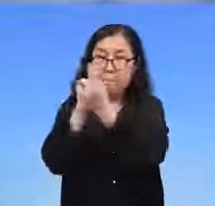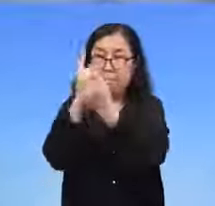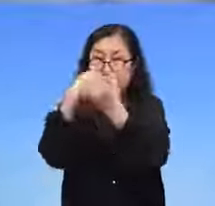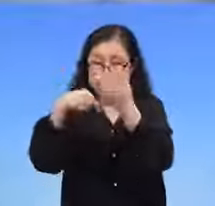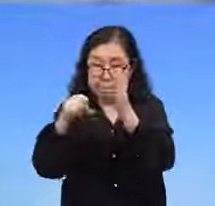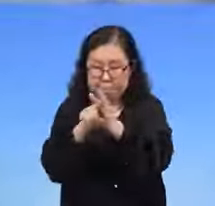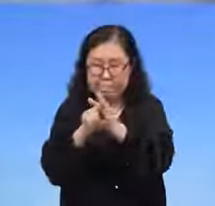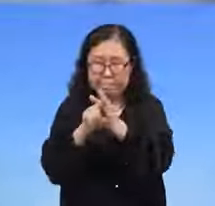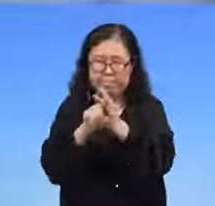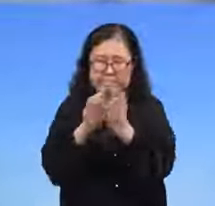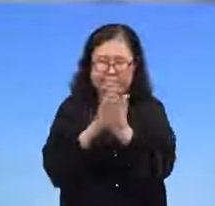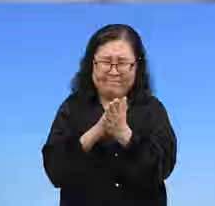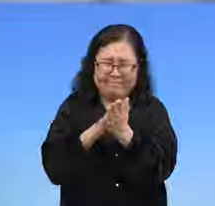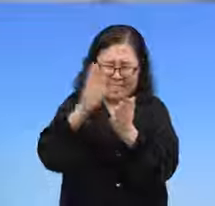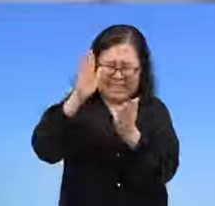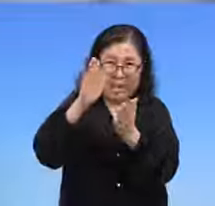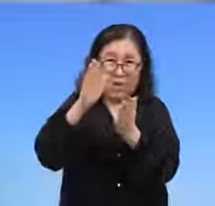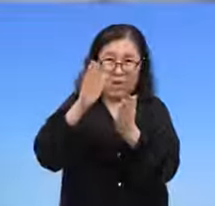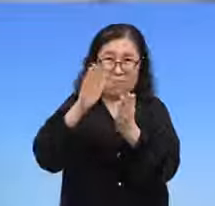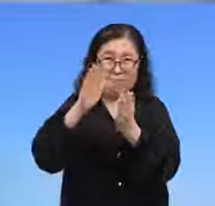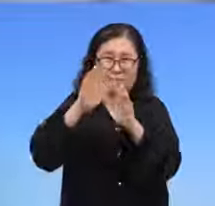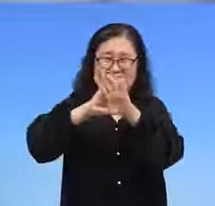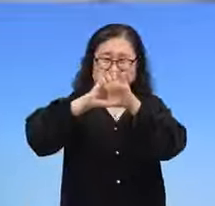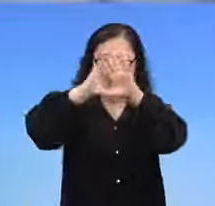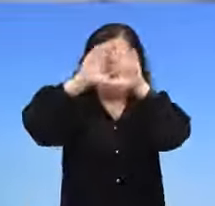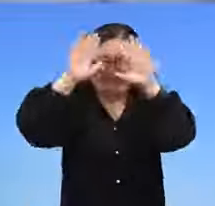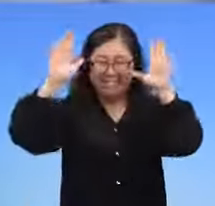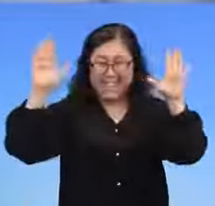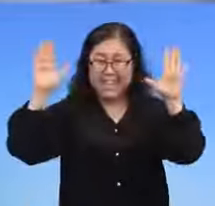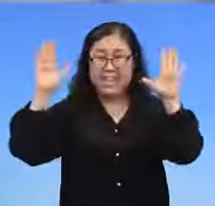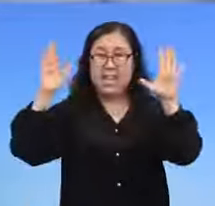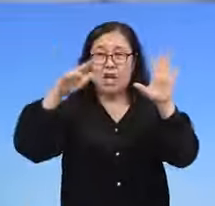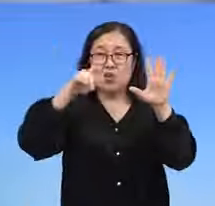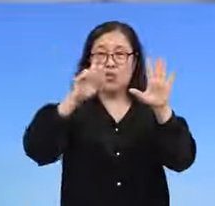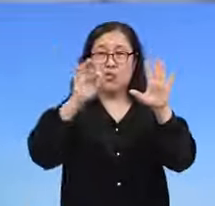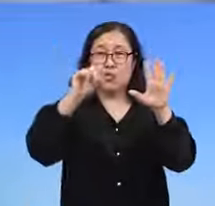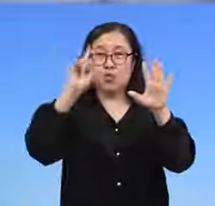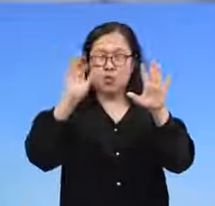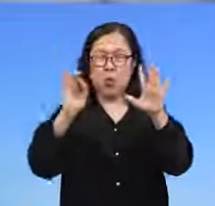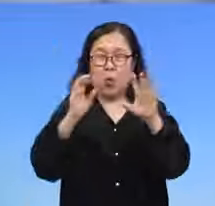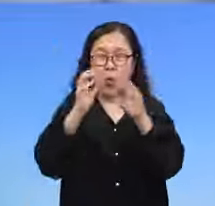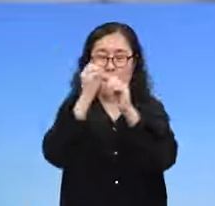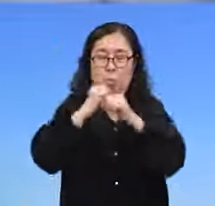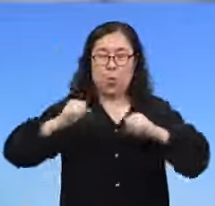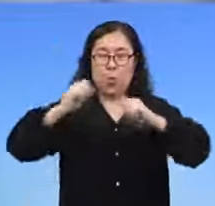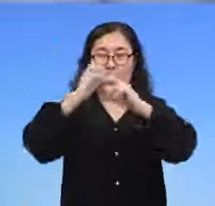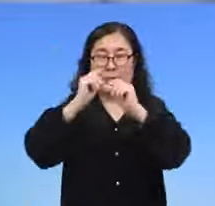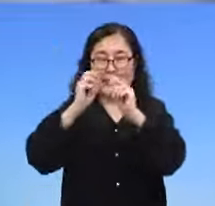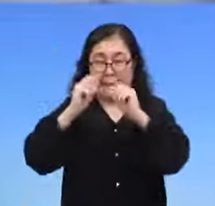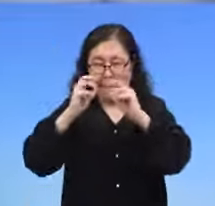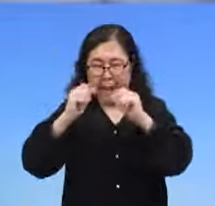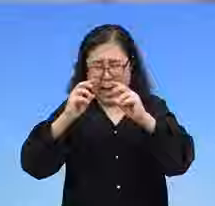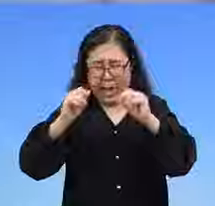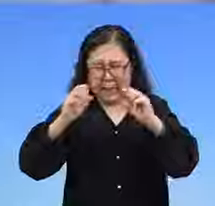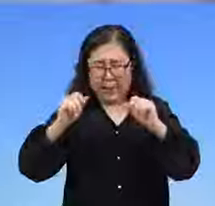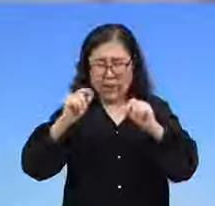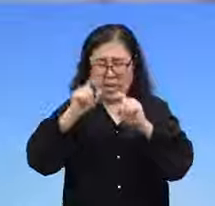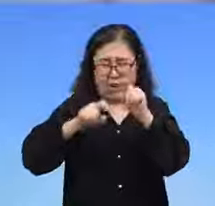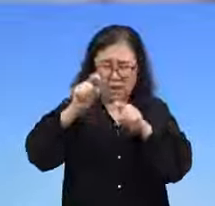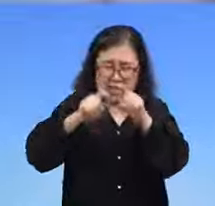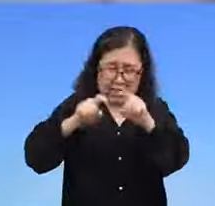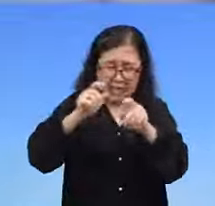주시려고 그 뜨거운 한낮의 중동 사막을 땀을 뻘뻘 흘리면서 걷고 계시는 그 주님이 떠오르시는 거예요.